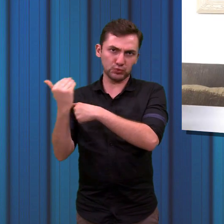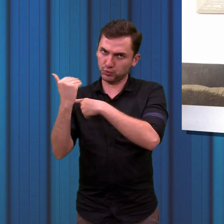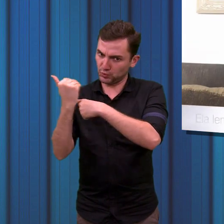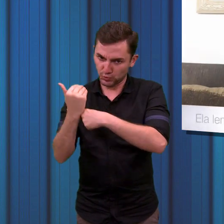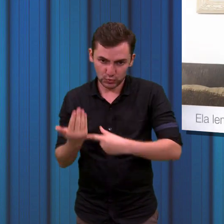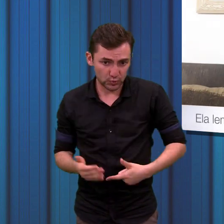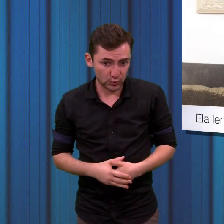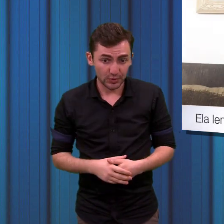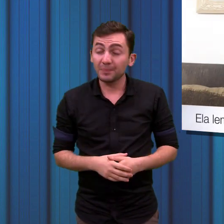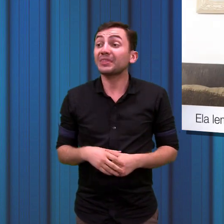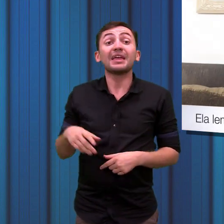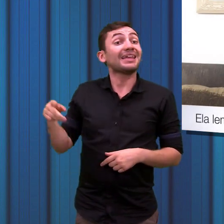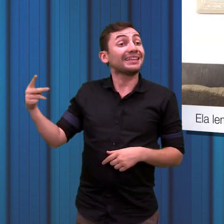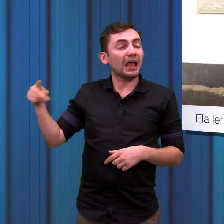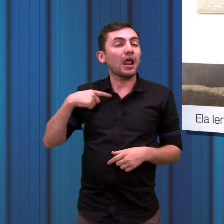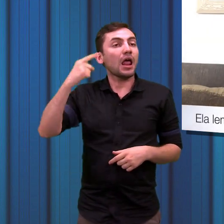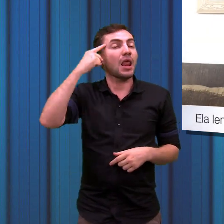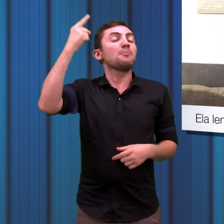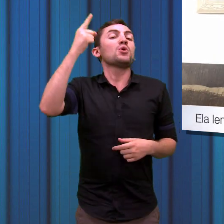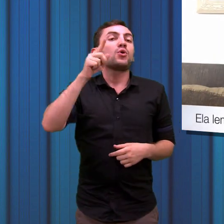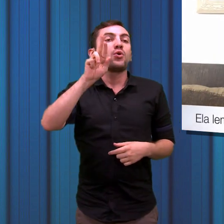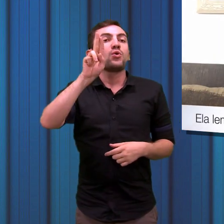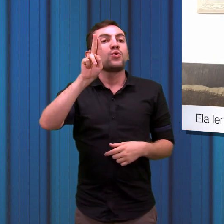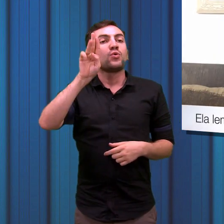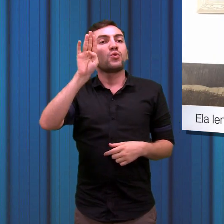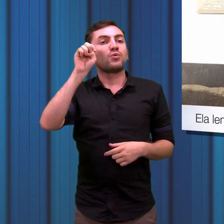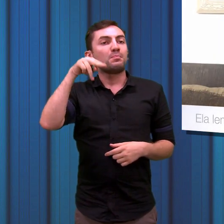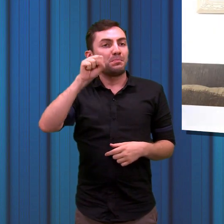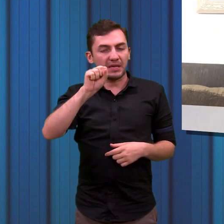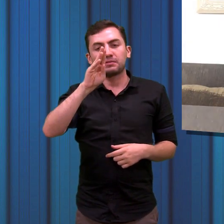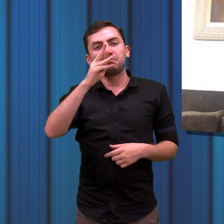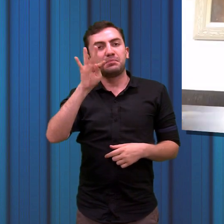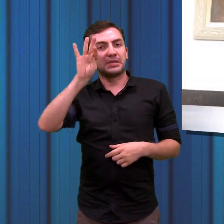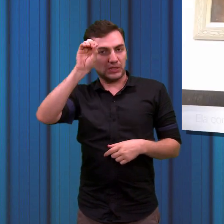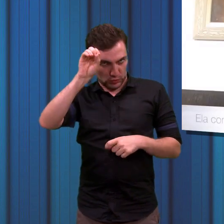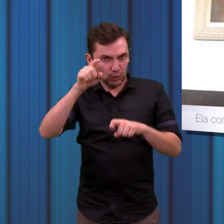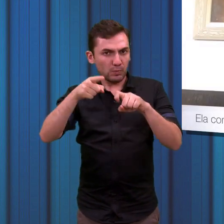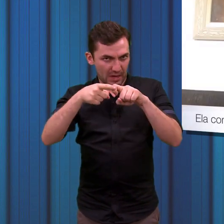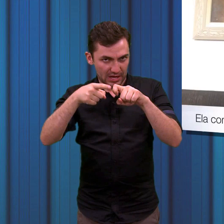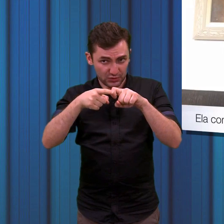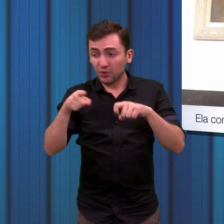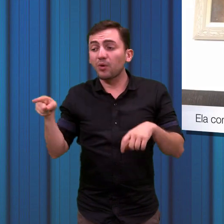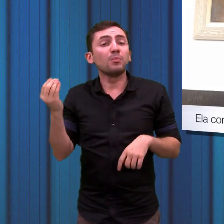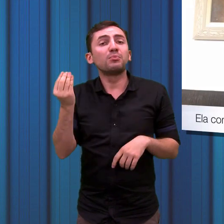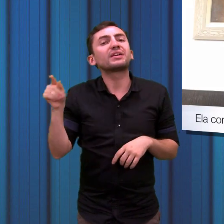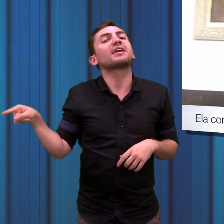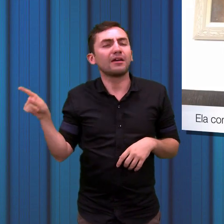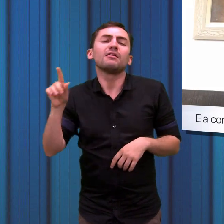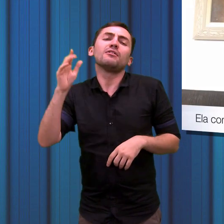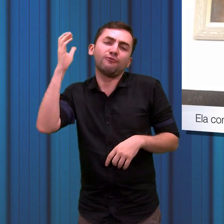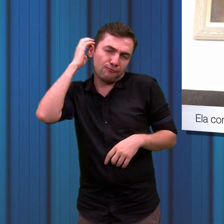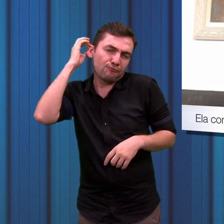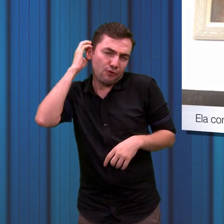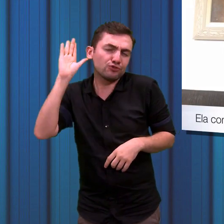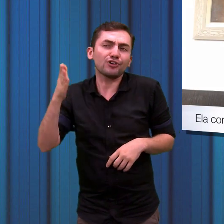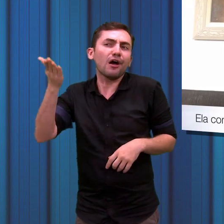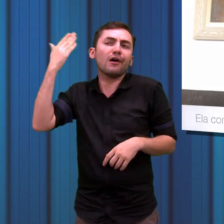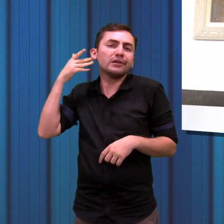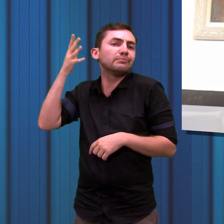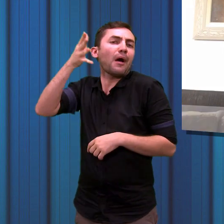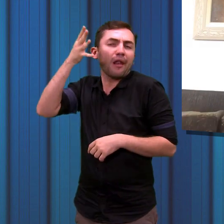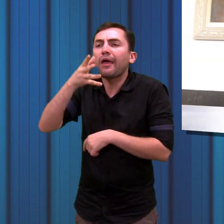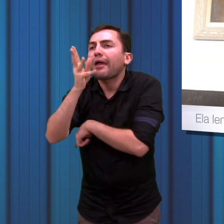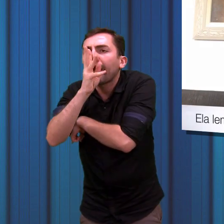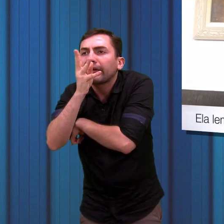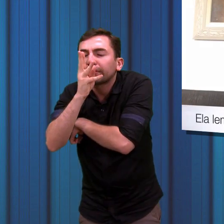comigo. E ela lembrou do Dr. Rubens de Brito. Ela, como fono, já tinha assistido uma palestra,